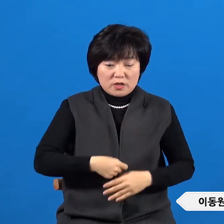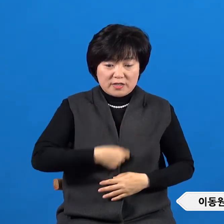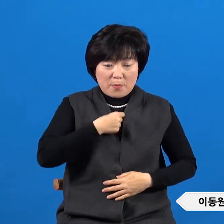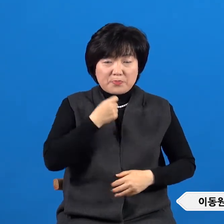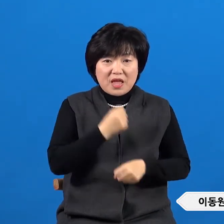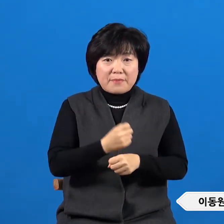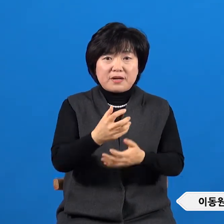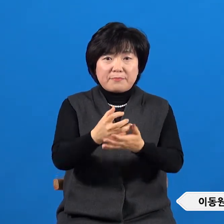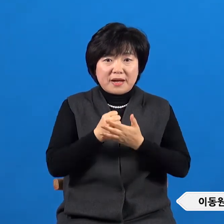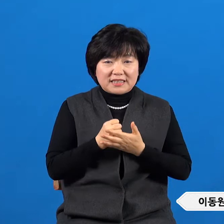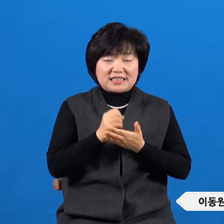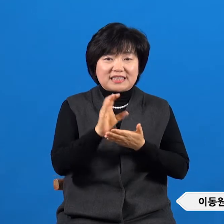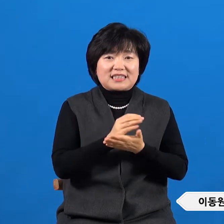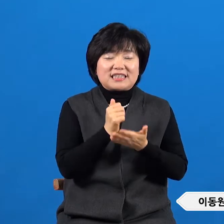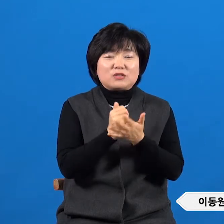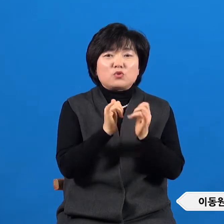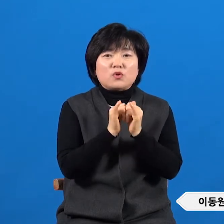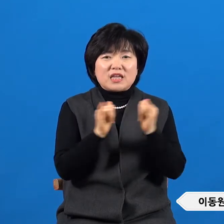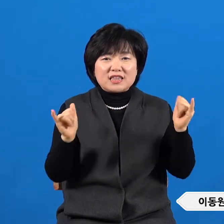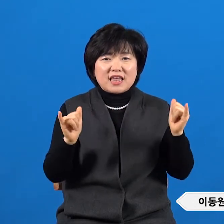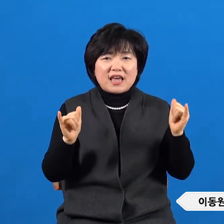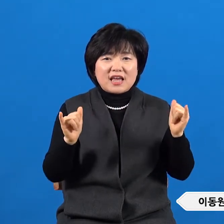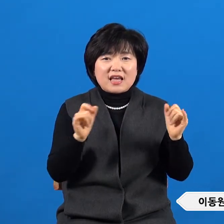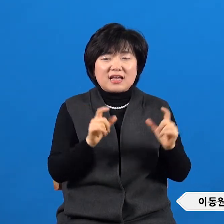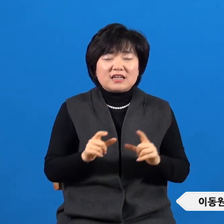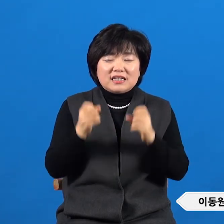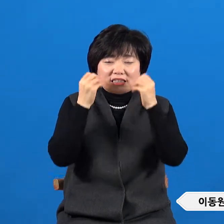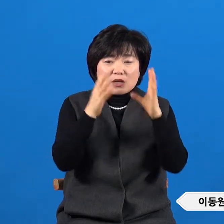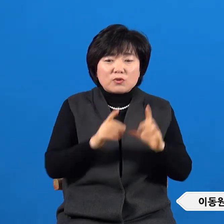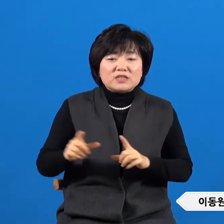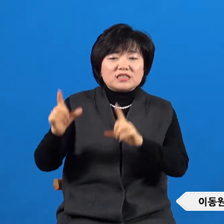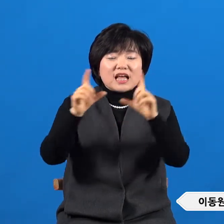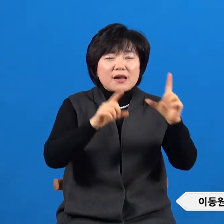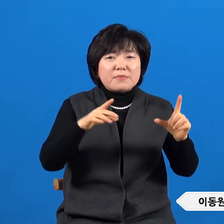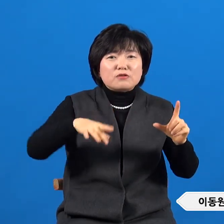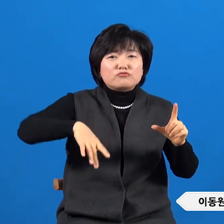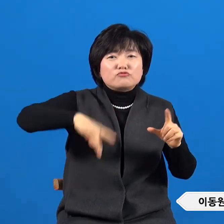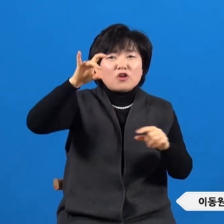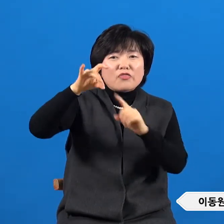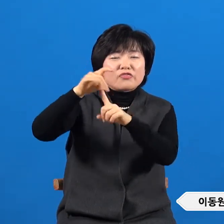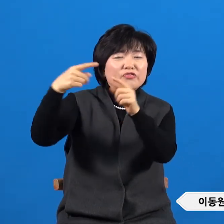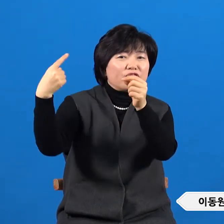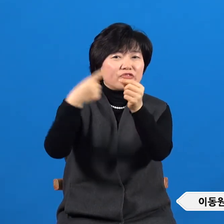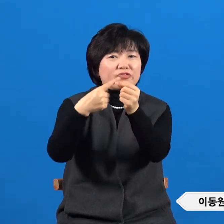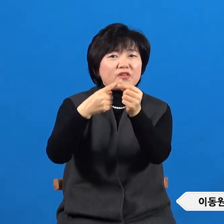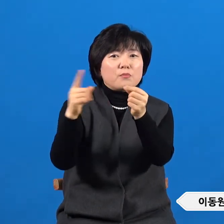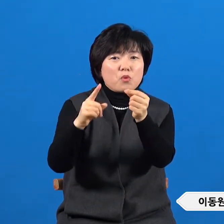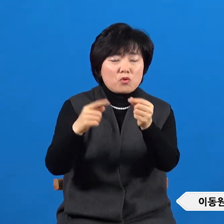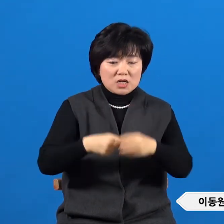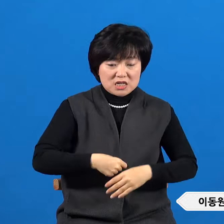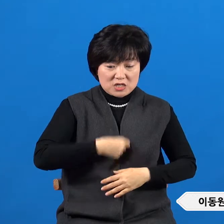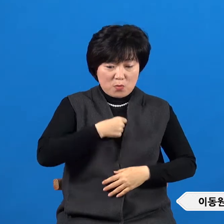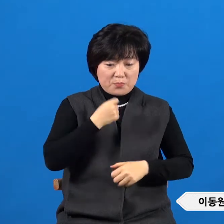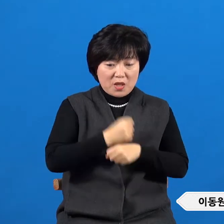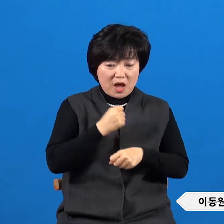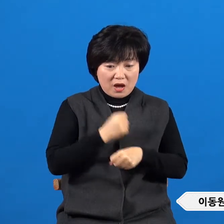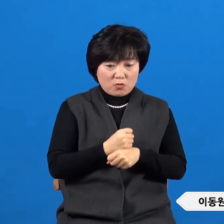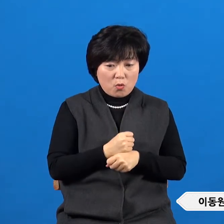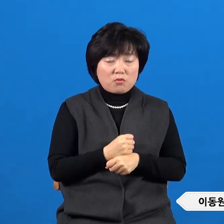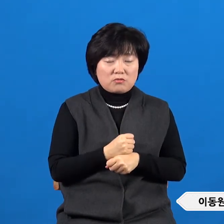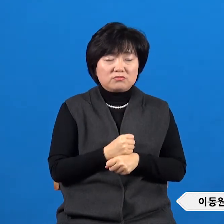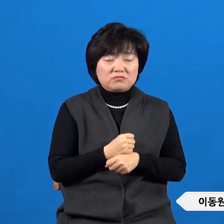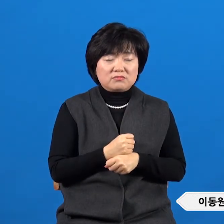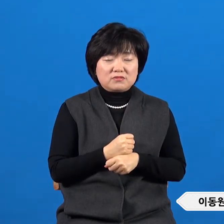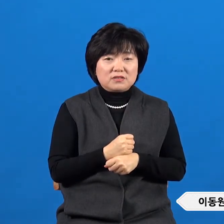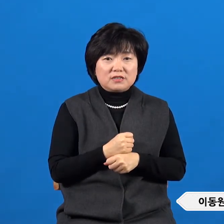받은 그리스도인들의 새로운 삶의 우선순위가 뭐냐? 우리가 의롭다함을 받고 구원받았으면 가장 중요한 것이